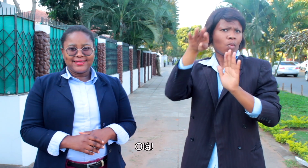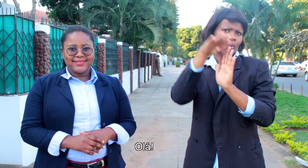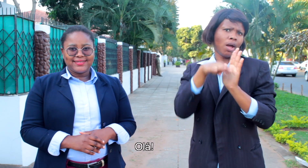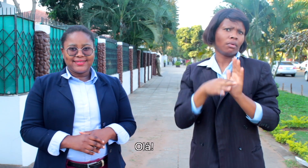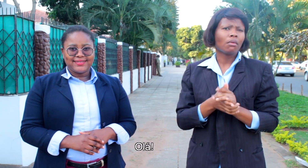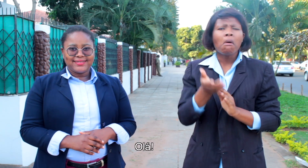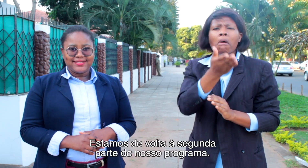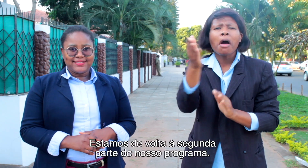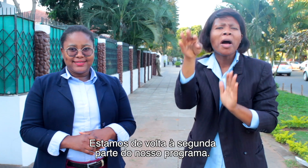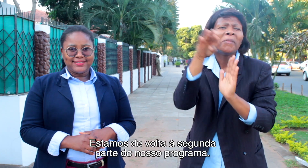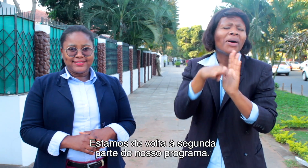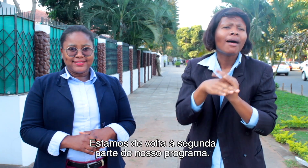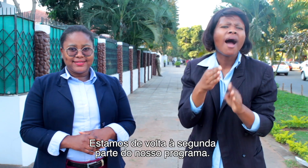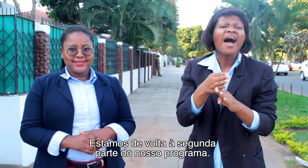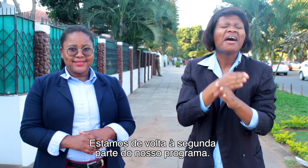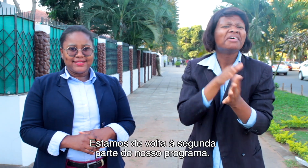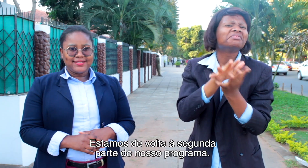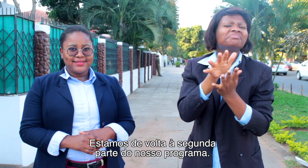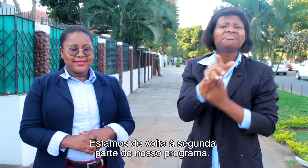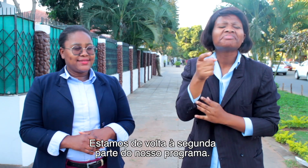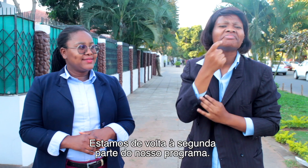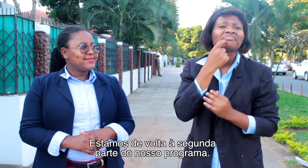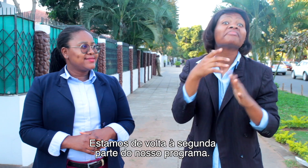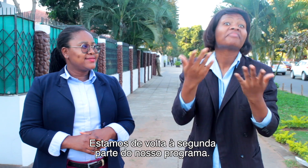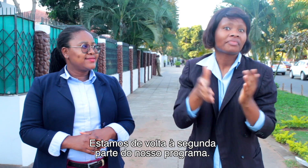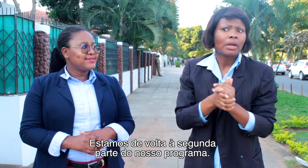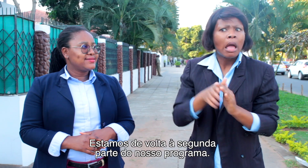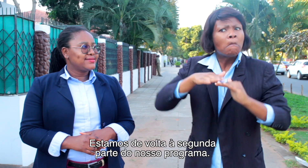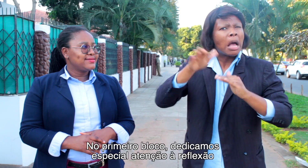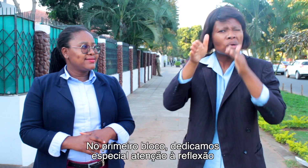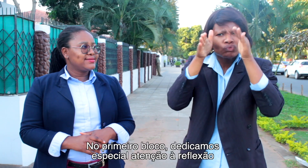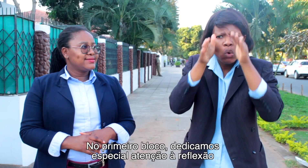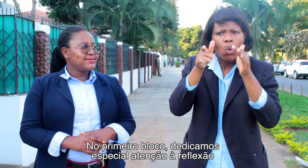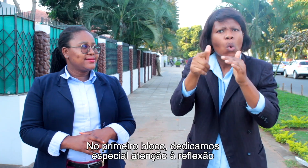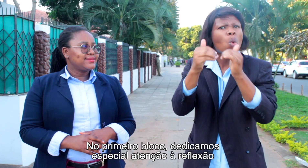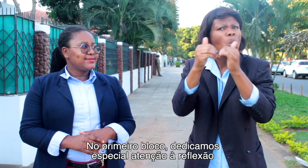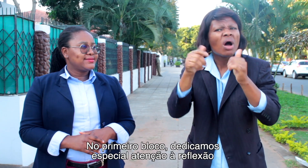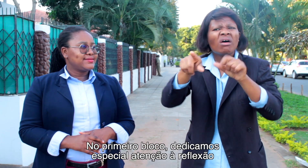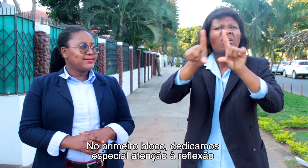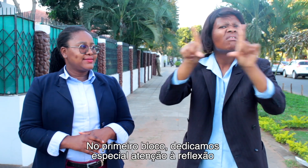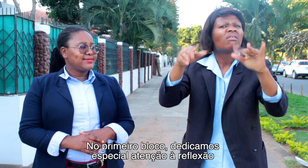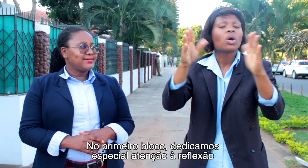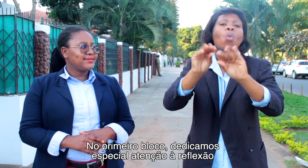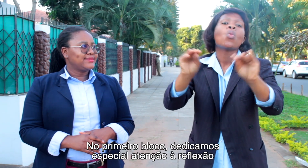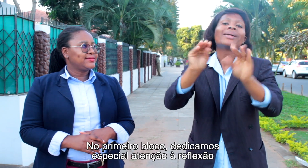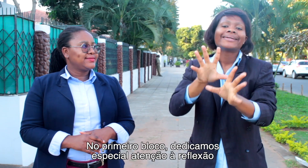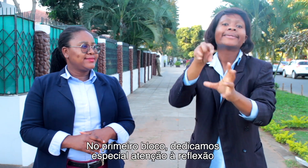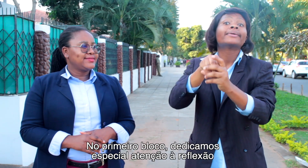Olá, estamos de volta à segunda parte do nosso programa. No primeiro bloco, dedicamos especial atenção à